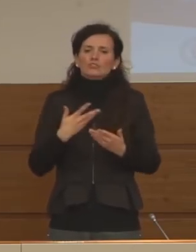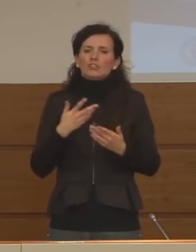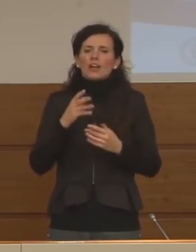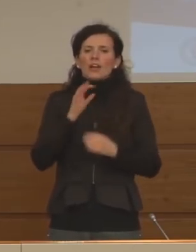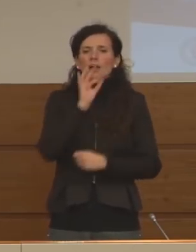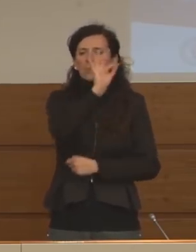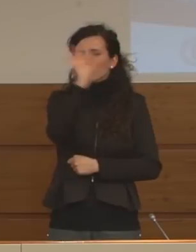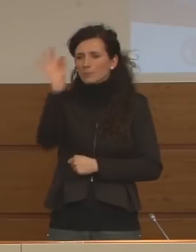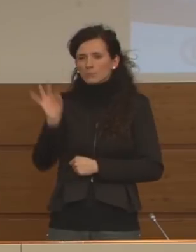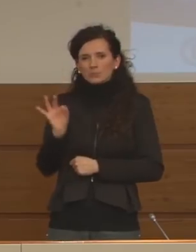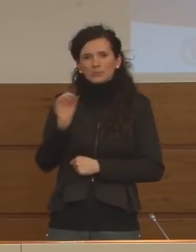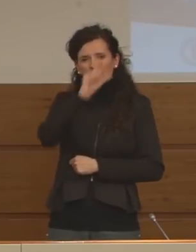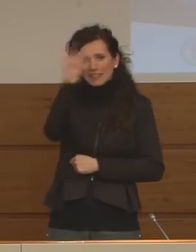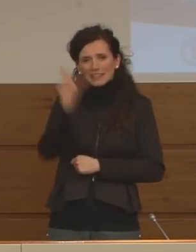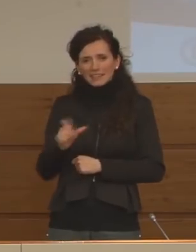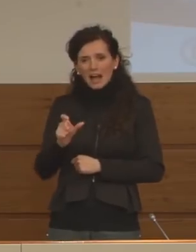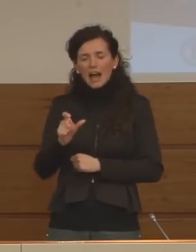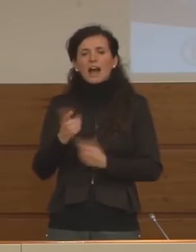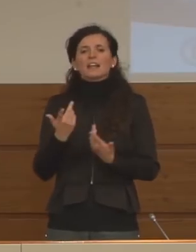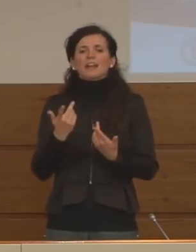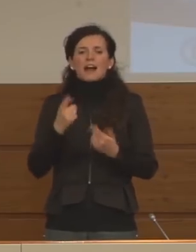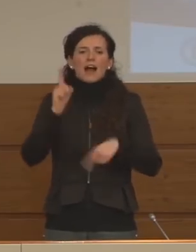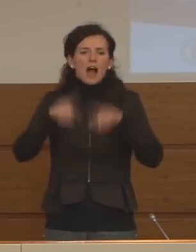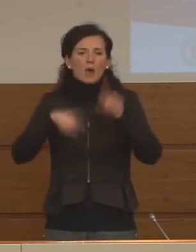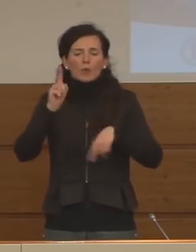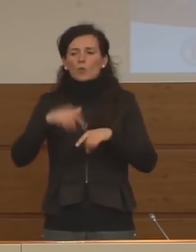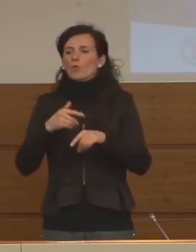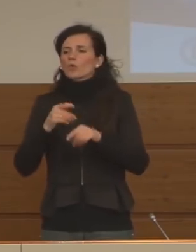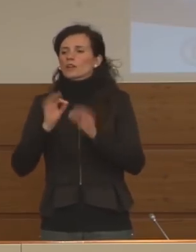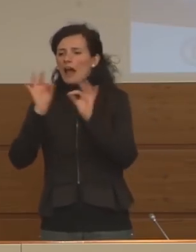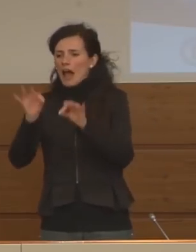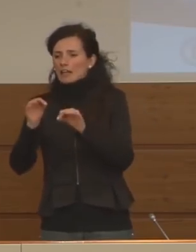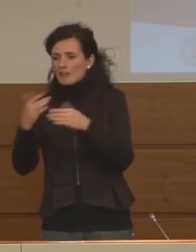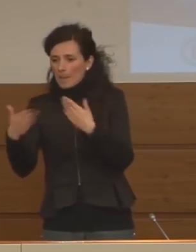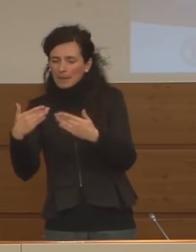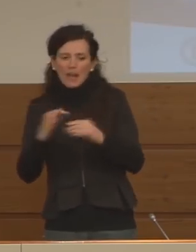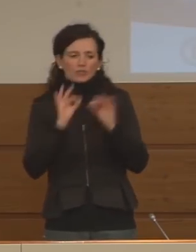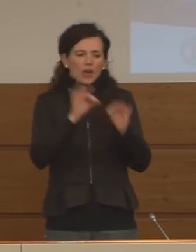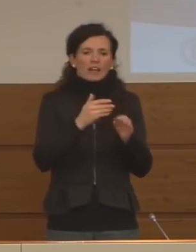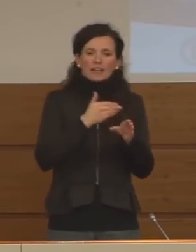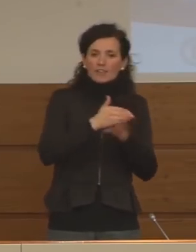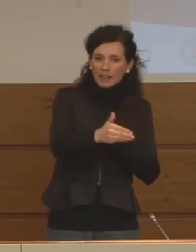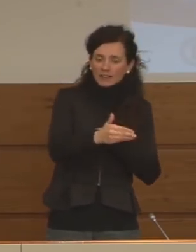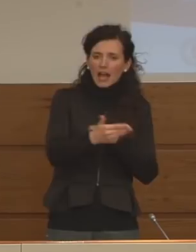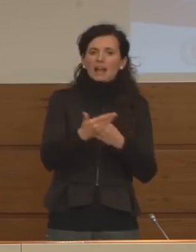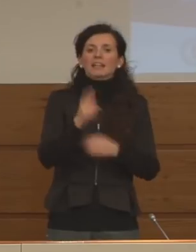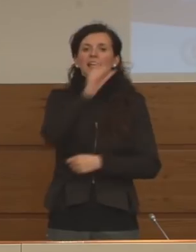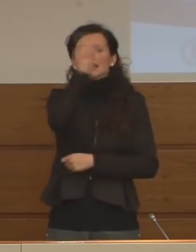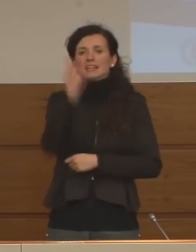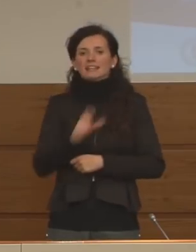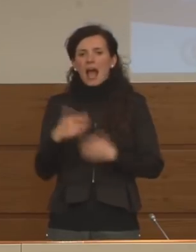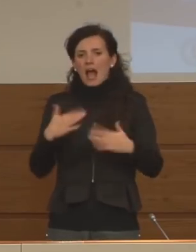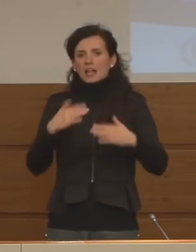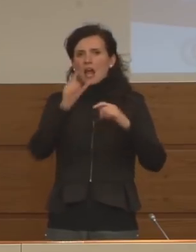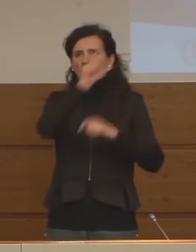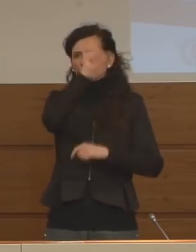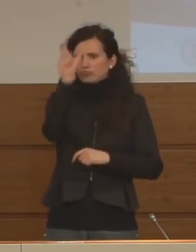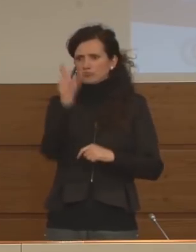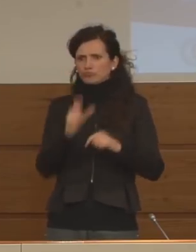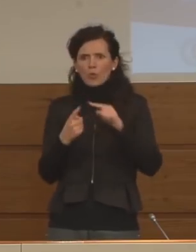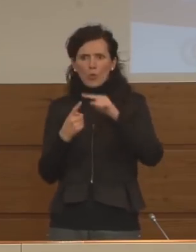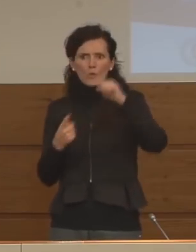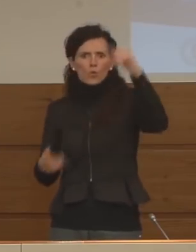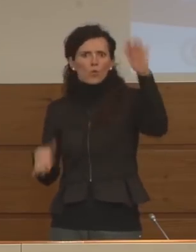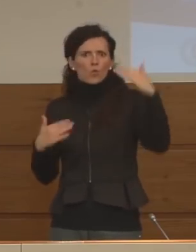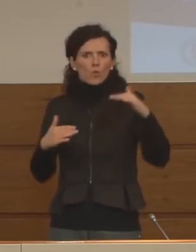territori dove queste cose arrivano dopo l'italia lunga ea due isole e questi oggetti che arrivano